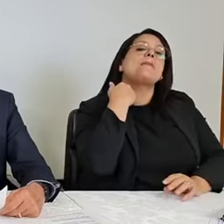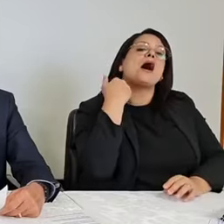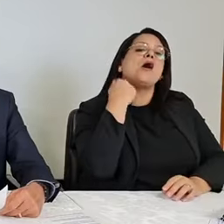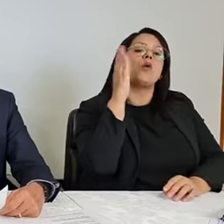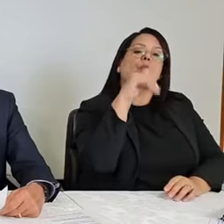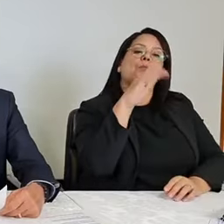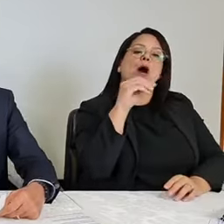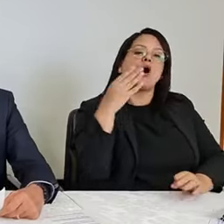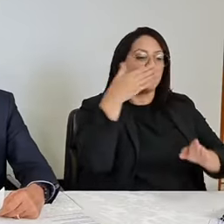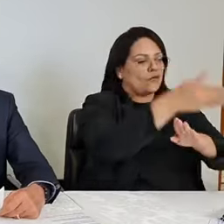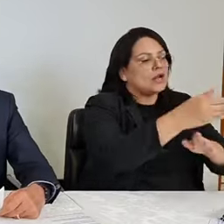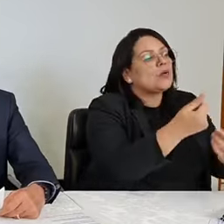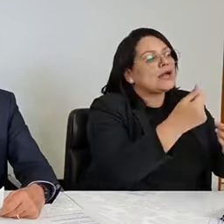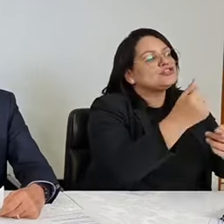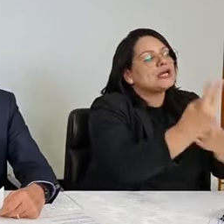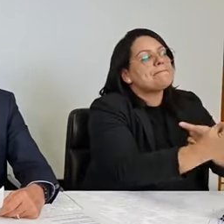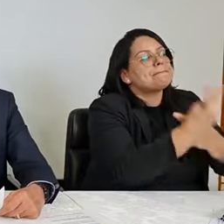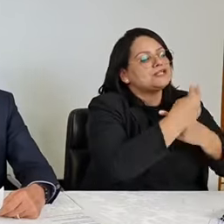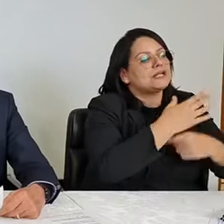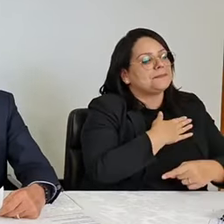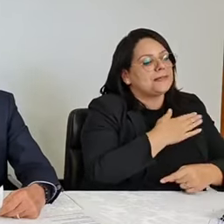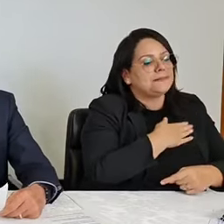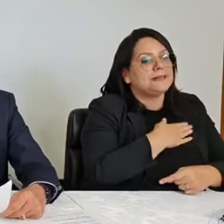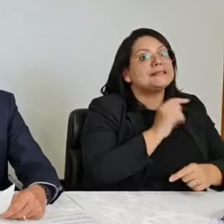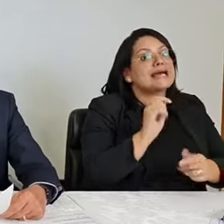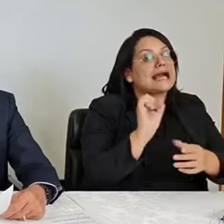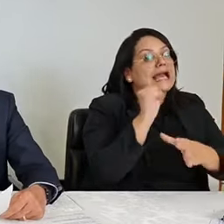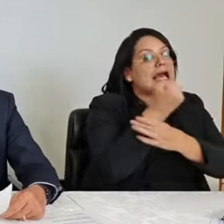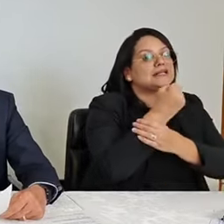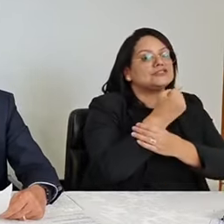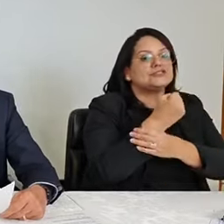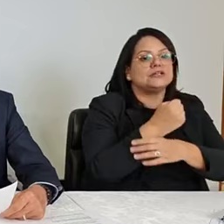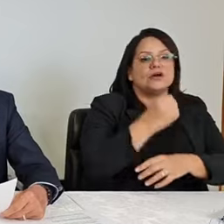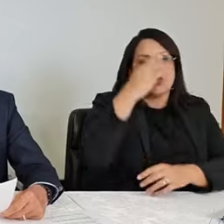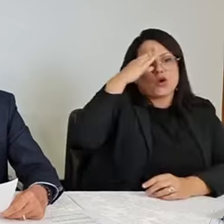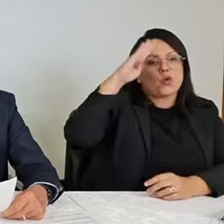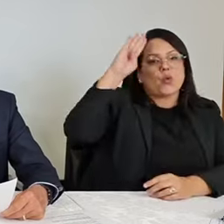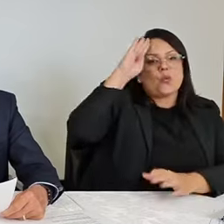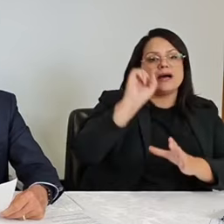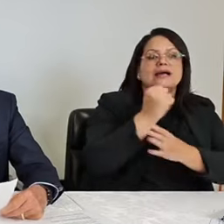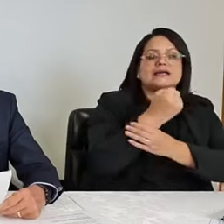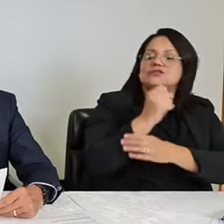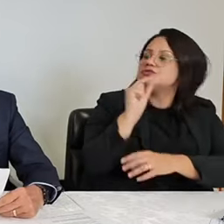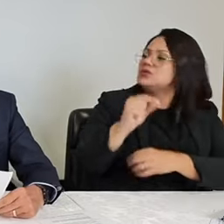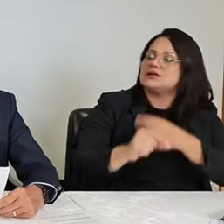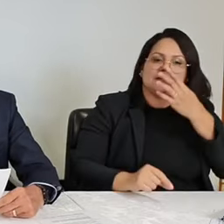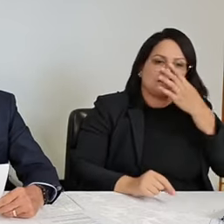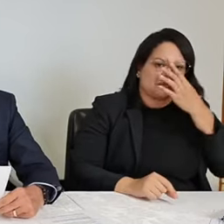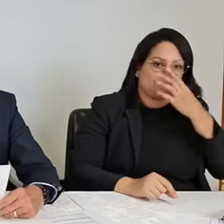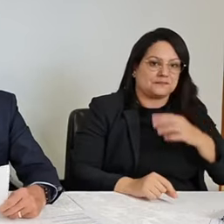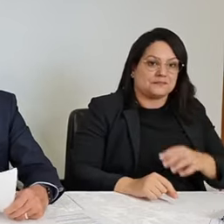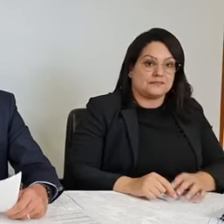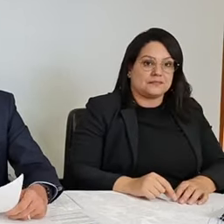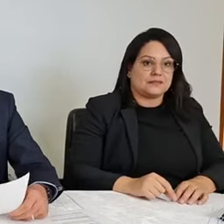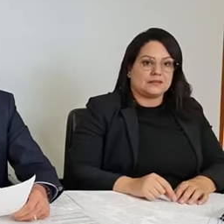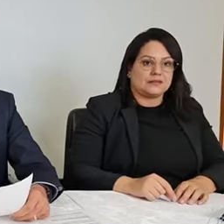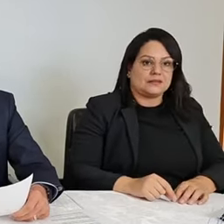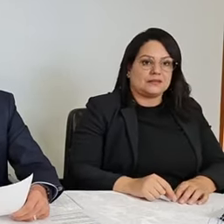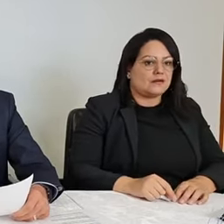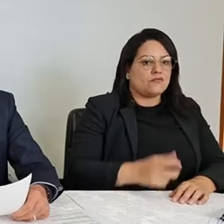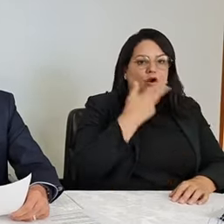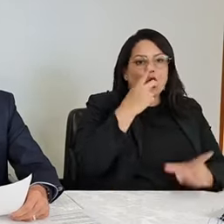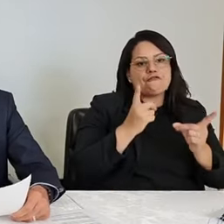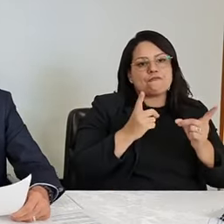garantia, caso não pagasse esse empréstimo, o que eles iam dar para a gente? Cuba deixou em garantia recebíveis de charuto, venda de